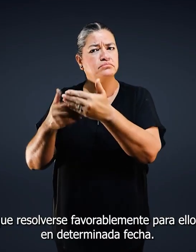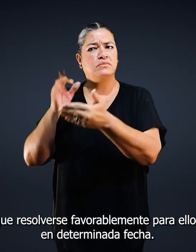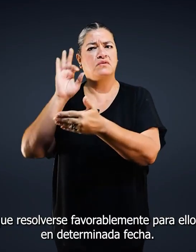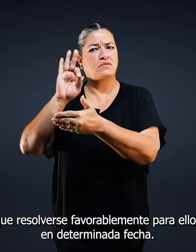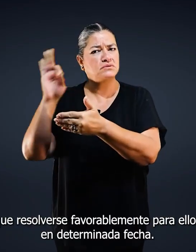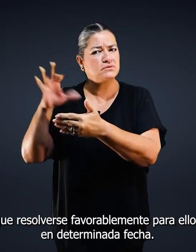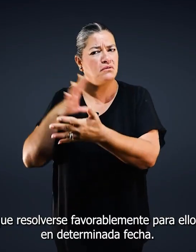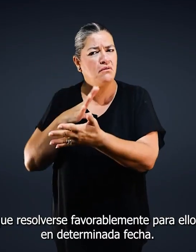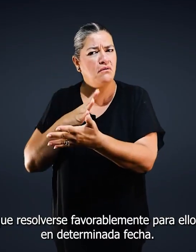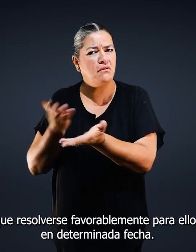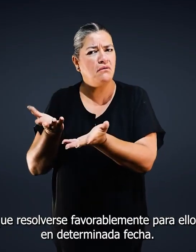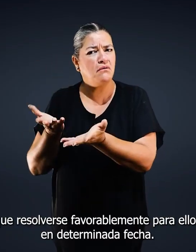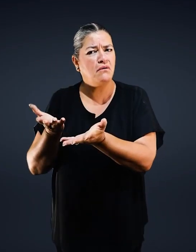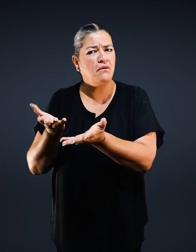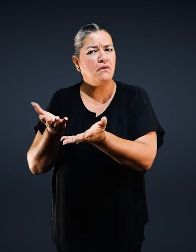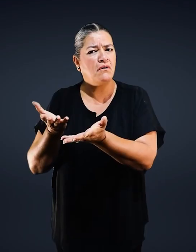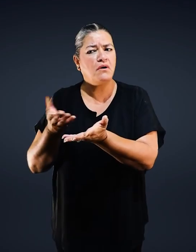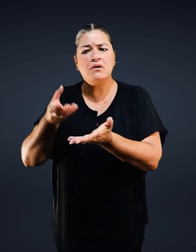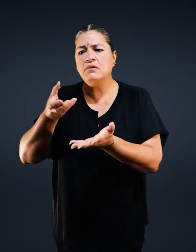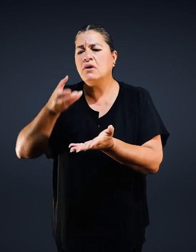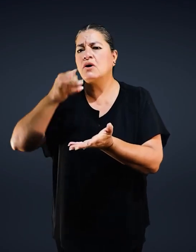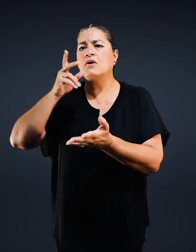favorablemente para ellos en determinada fecha.